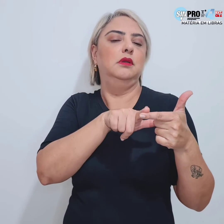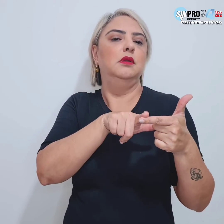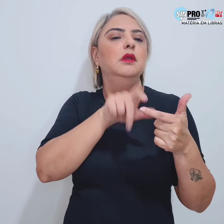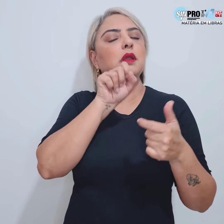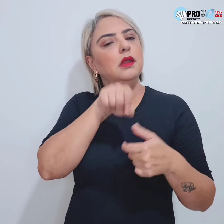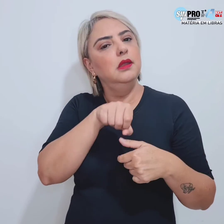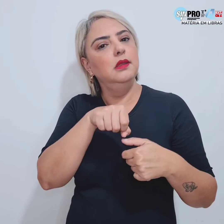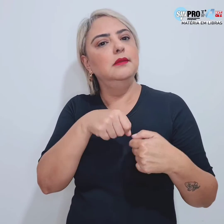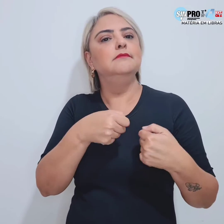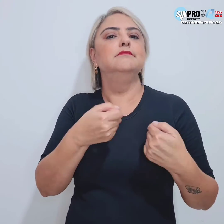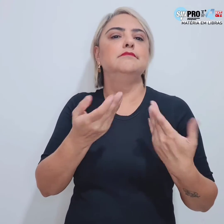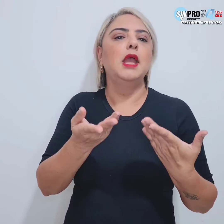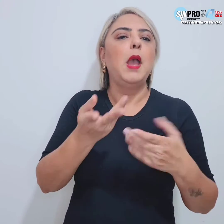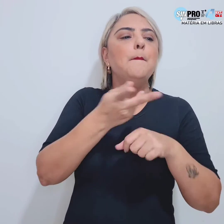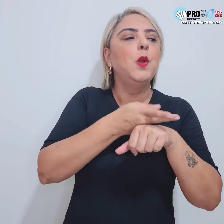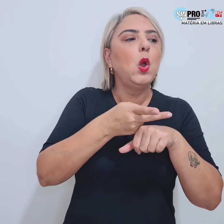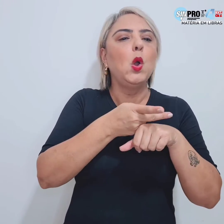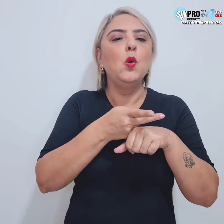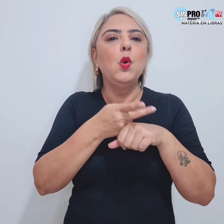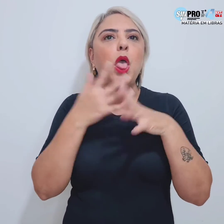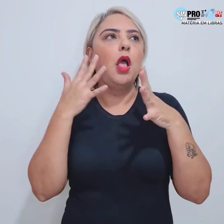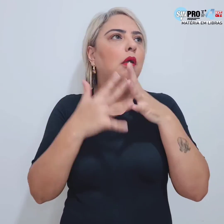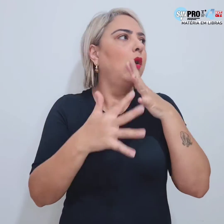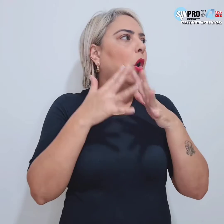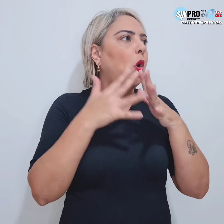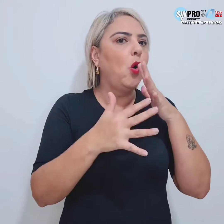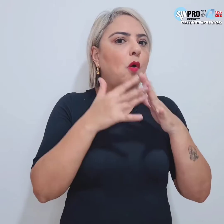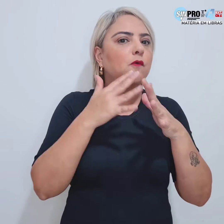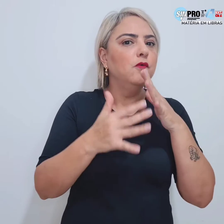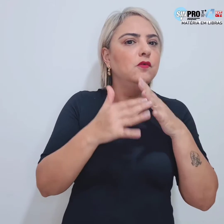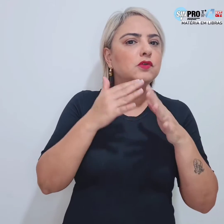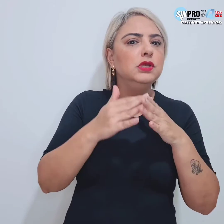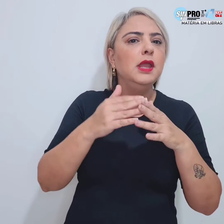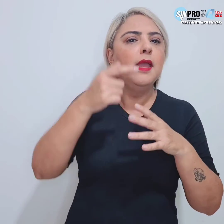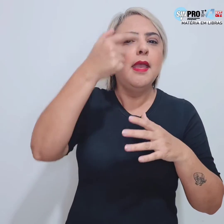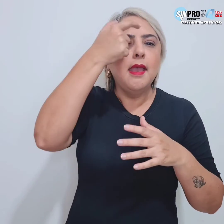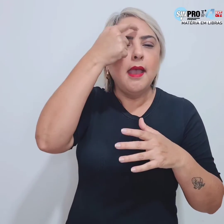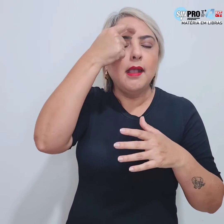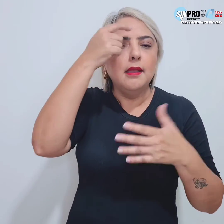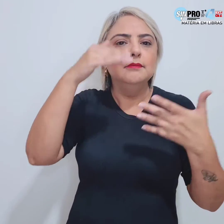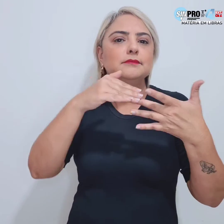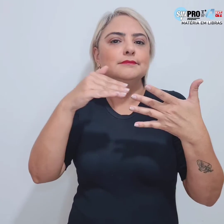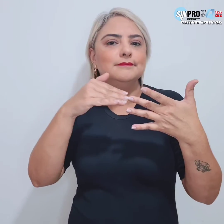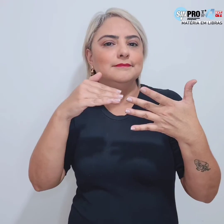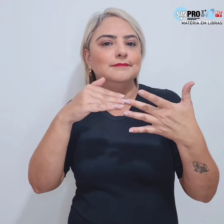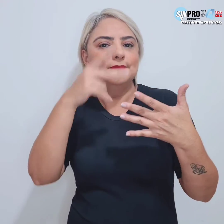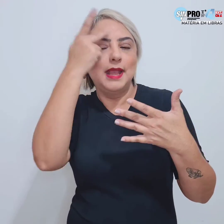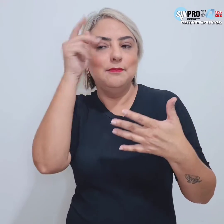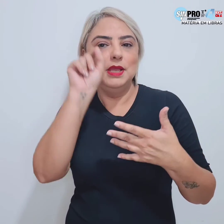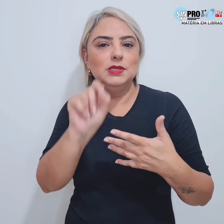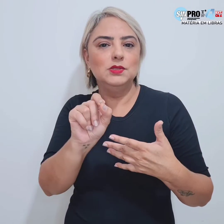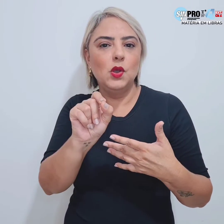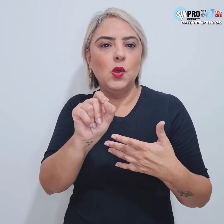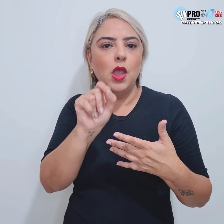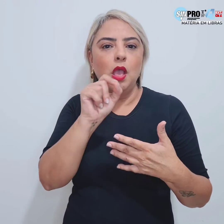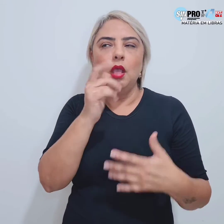forma, busca confundir ainda mais a classe média, que, enganada pelo